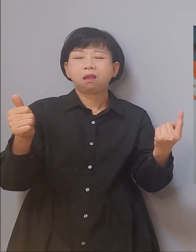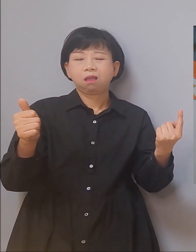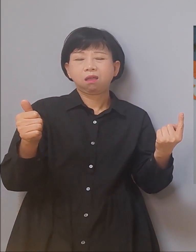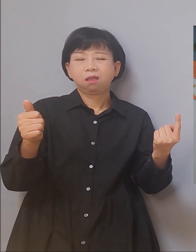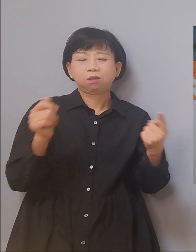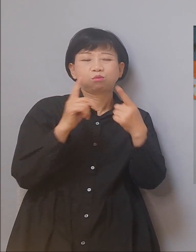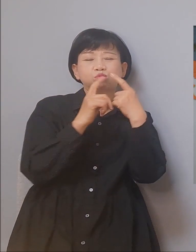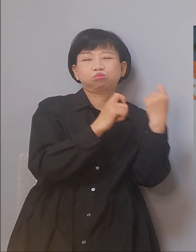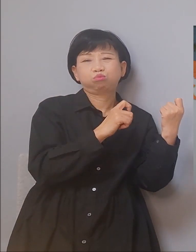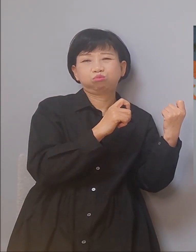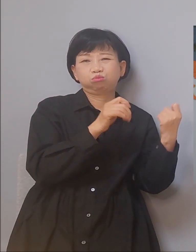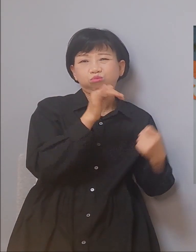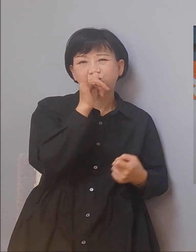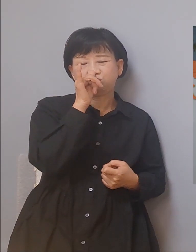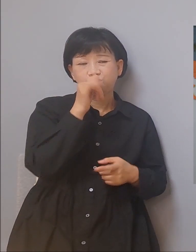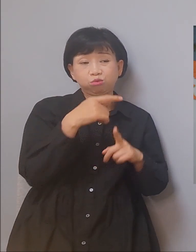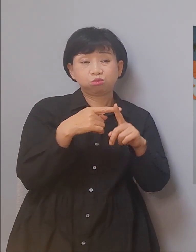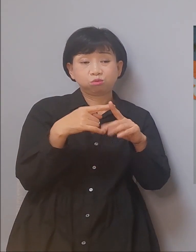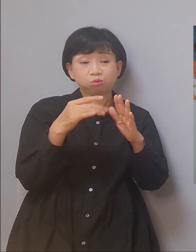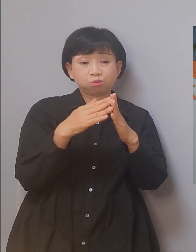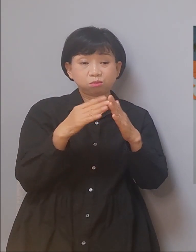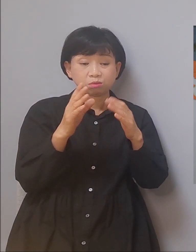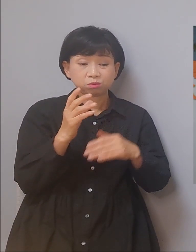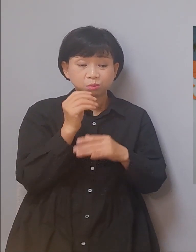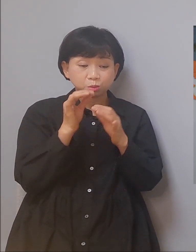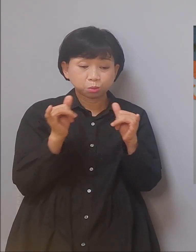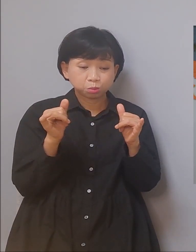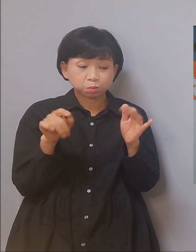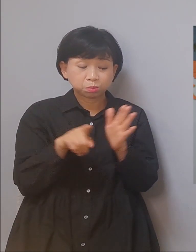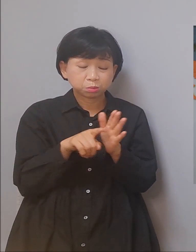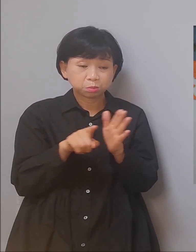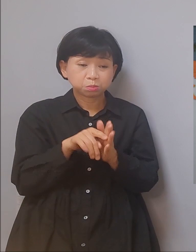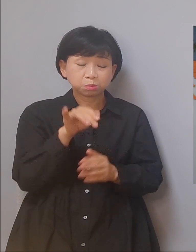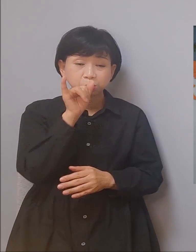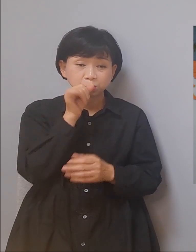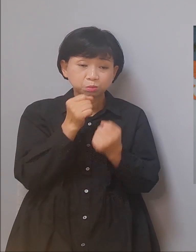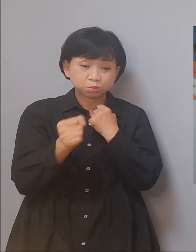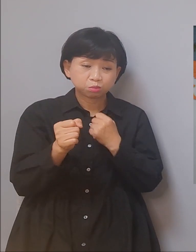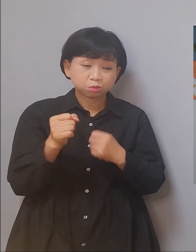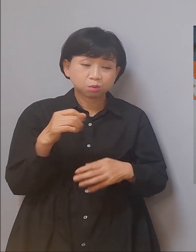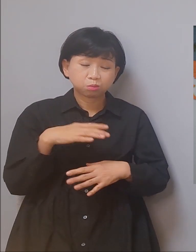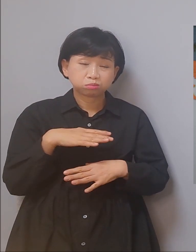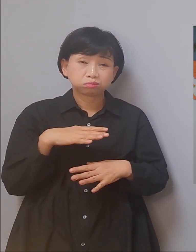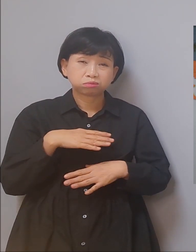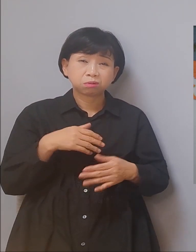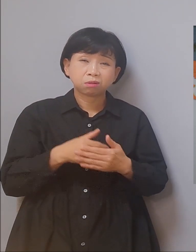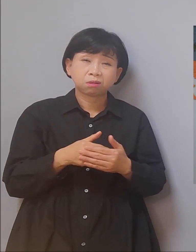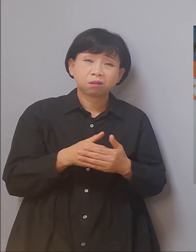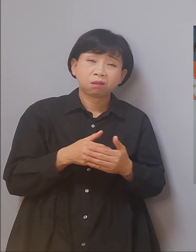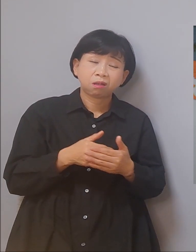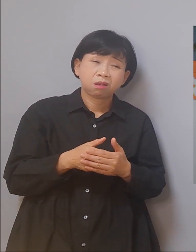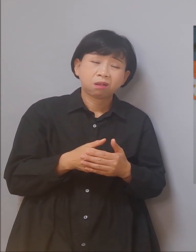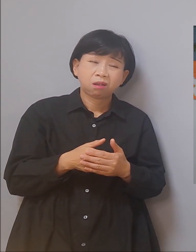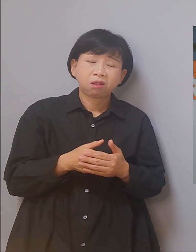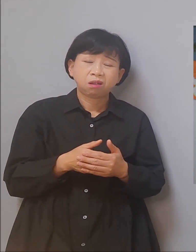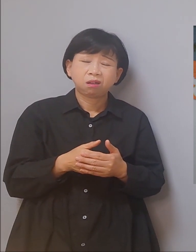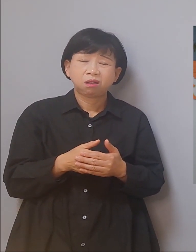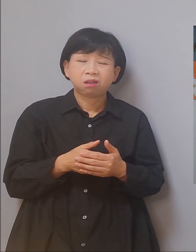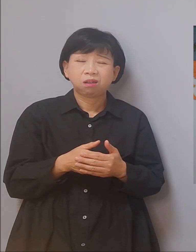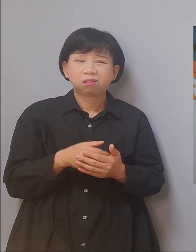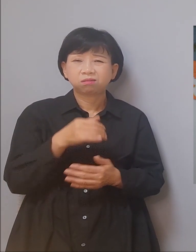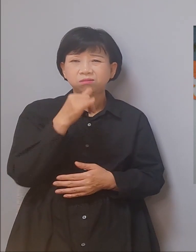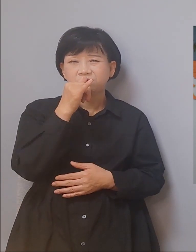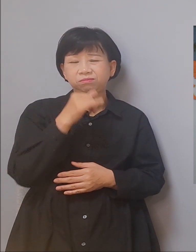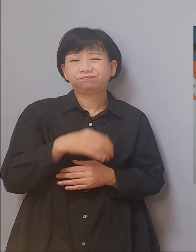되었습니다. 그러니 교회의 성도들은 믿음이 있었음에도 불구하고 두려움과 불안감과 역경에 떨을